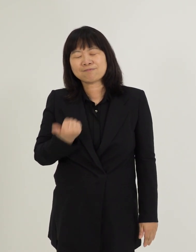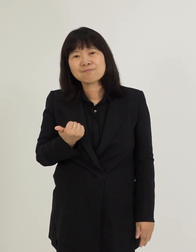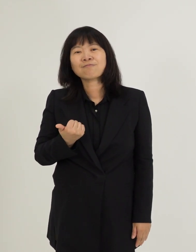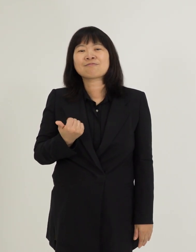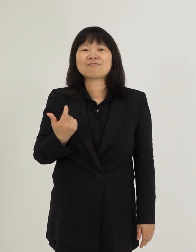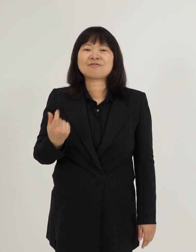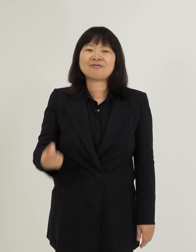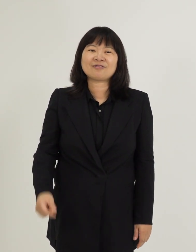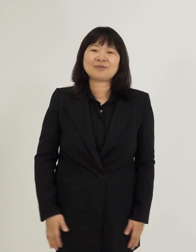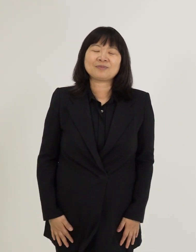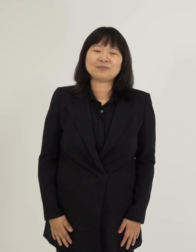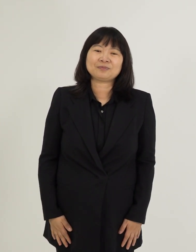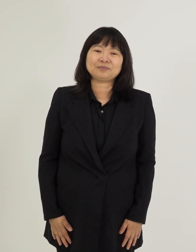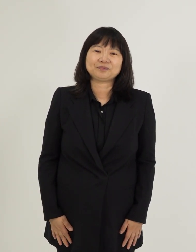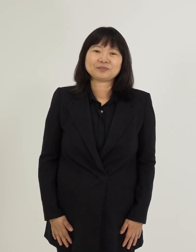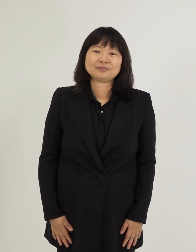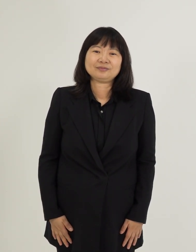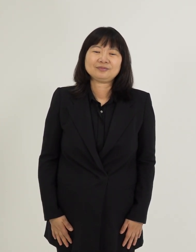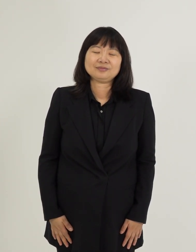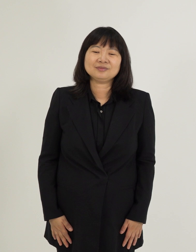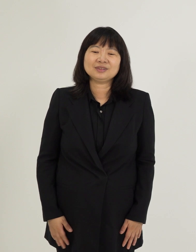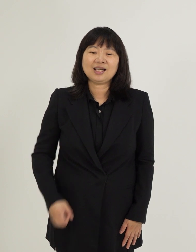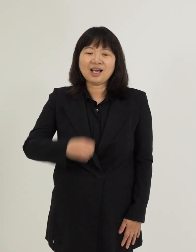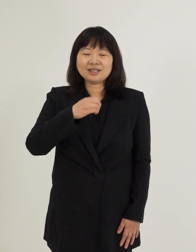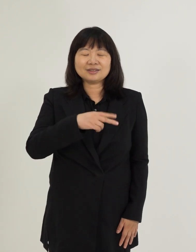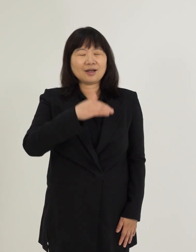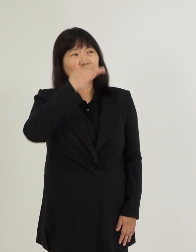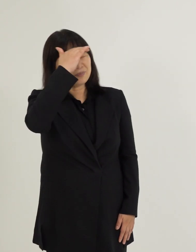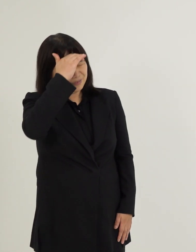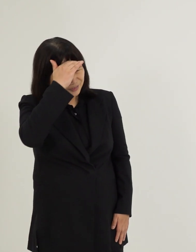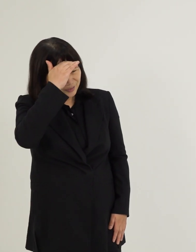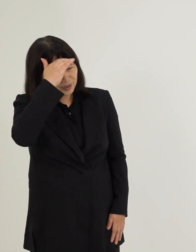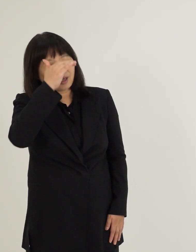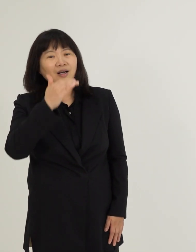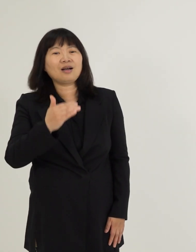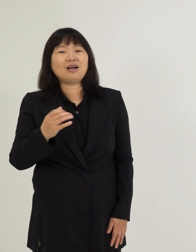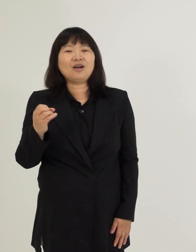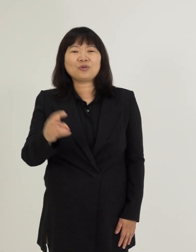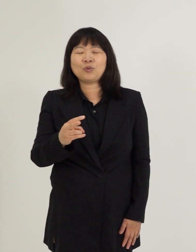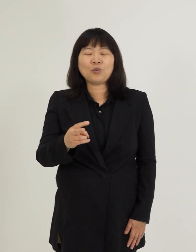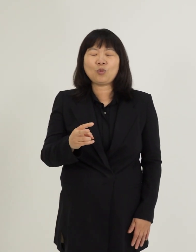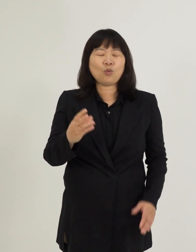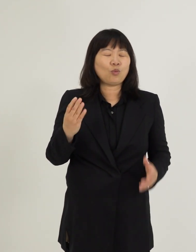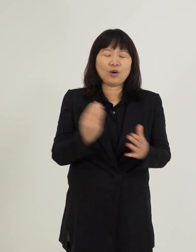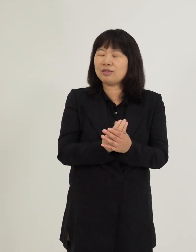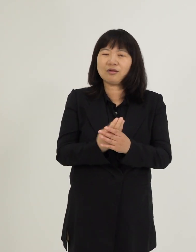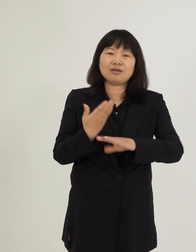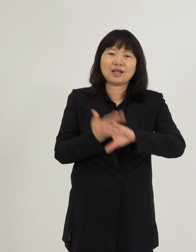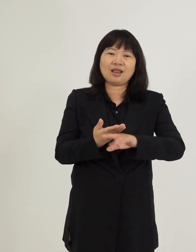이게 이렇게 그냥 아래에서 보는 거하고 완전 눈높이가 달라요.